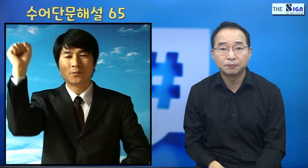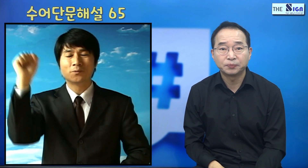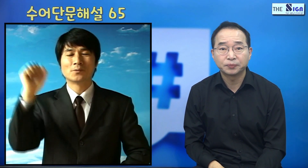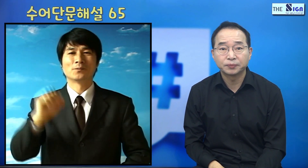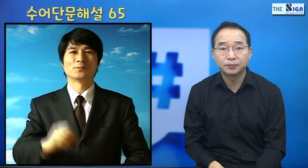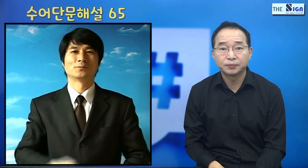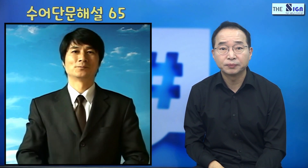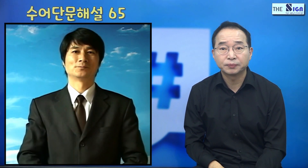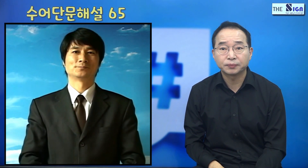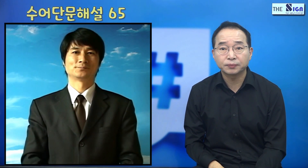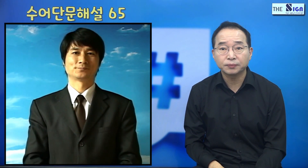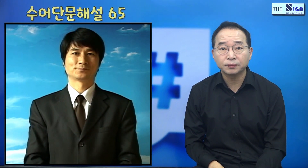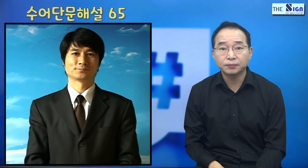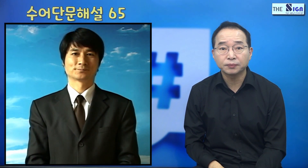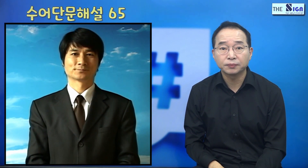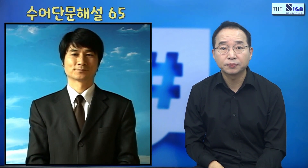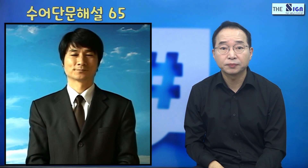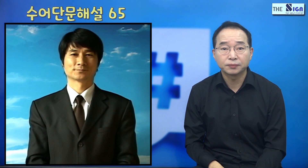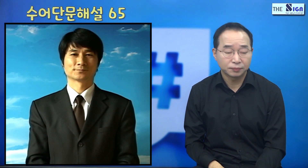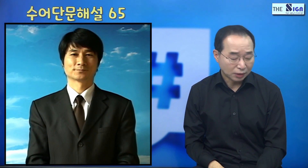됩니다.